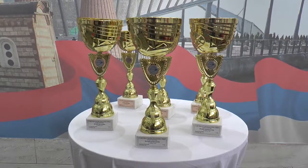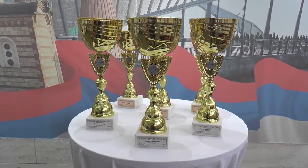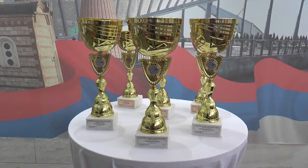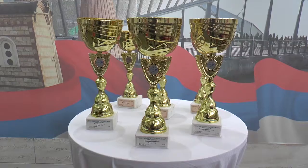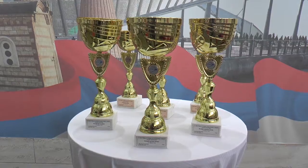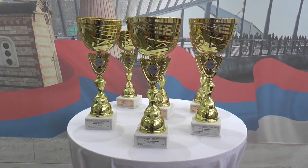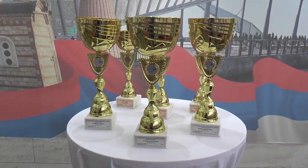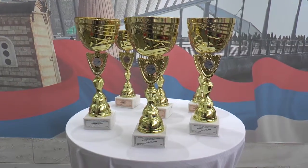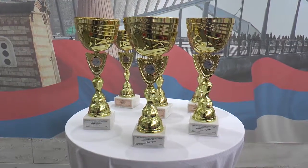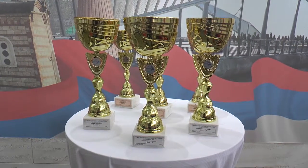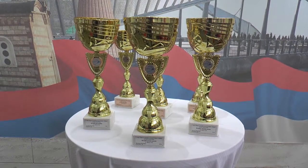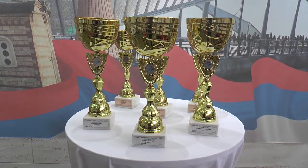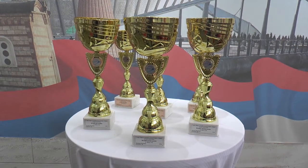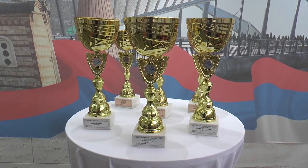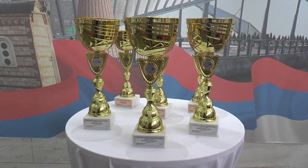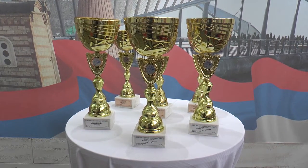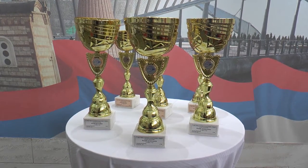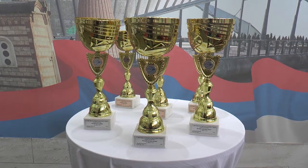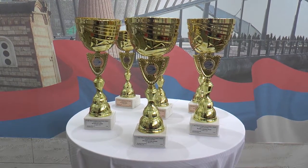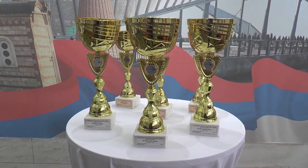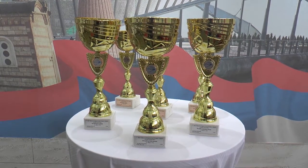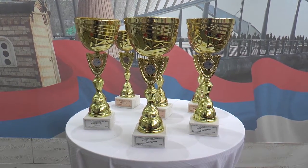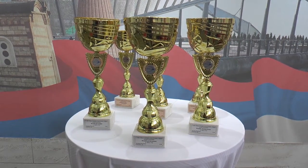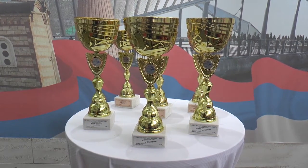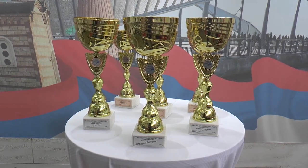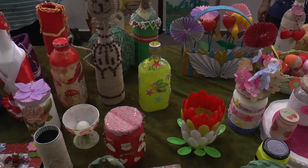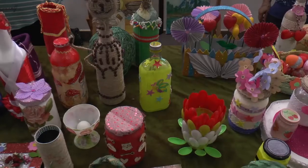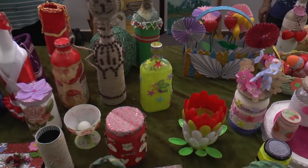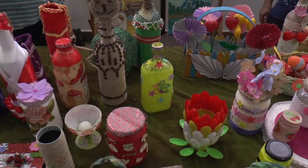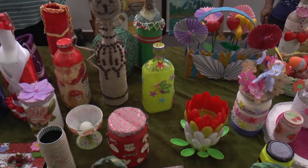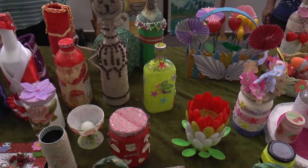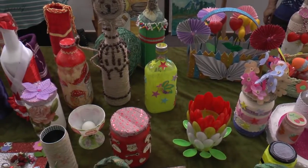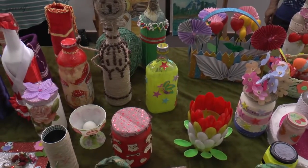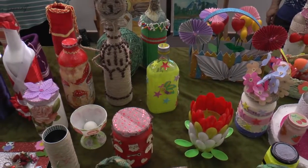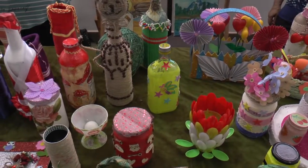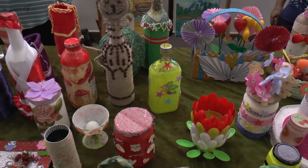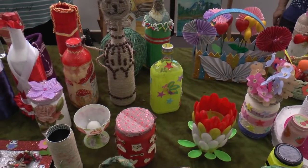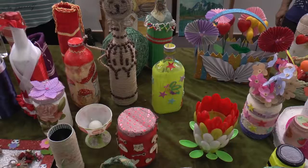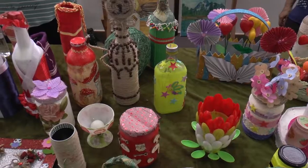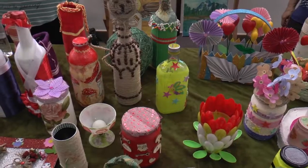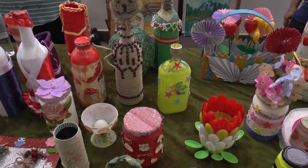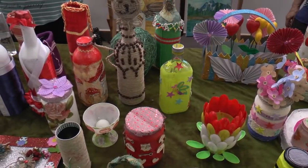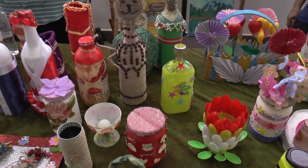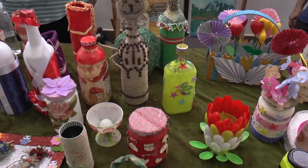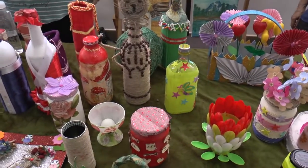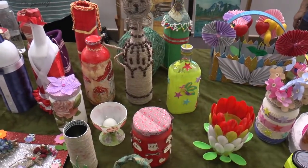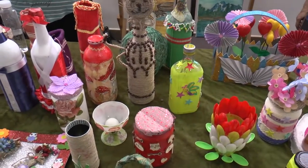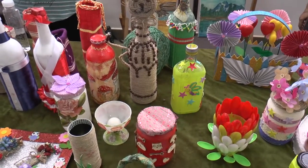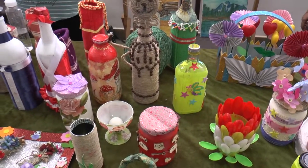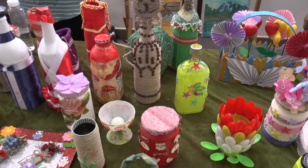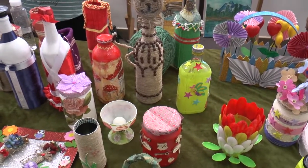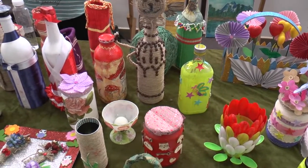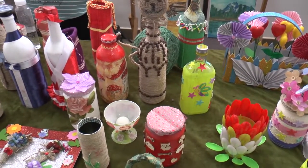sam zadovoljan svom ovom organizacijom. Poruka za sve je da je, treba upoznati